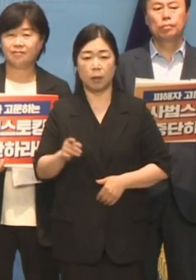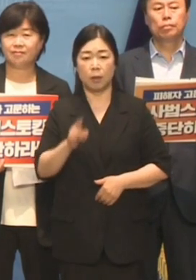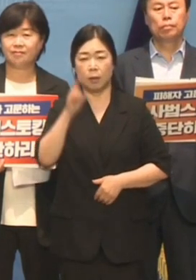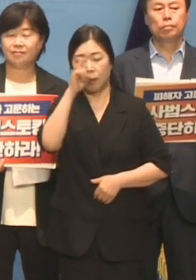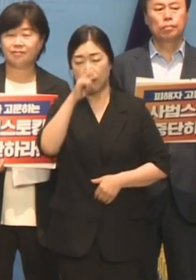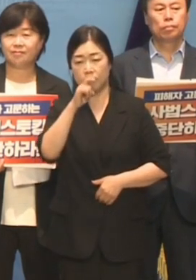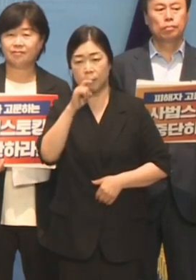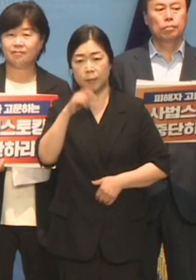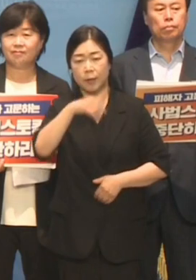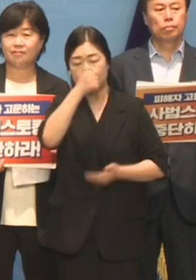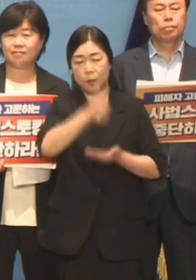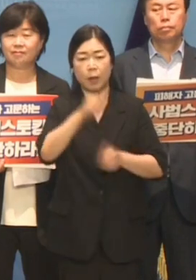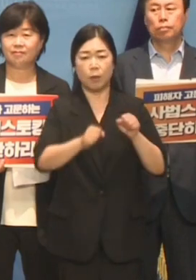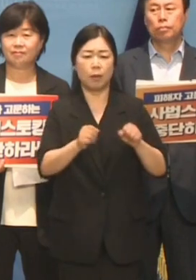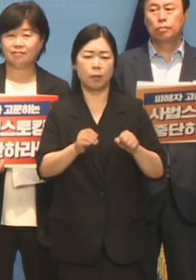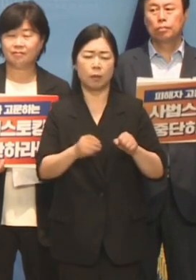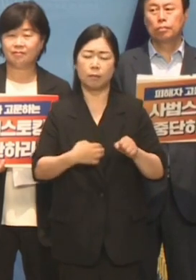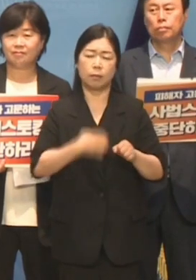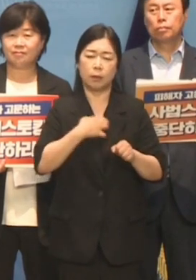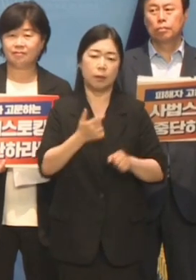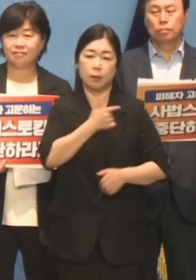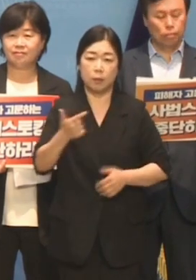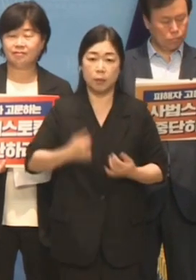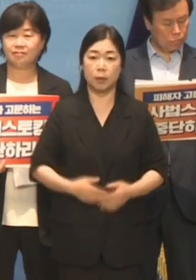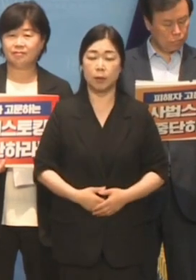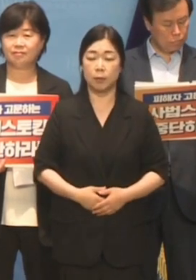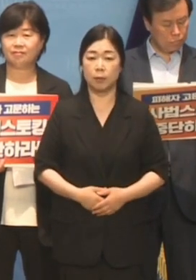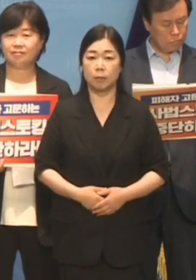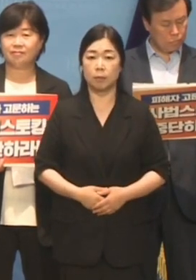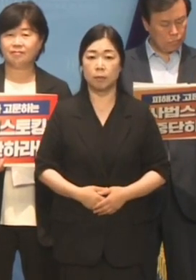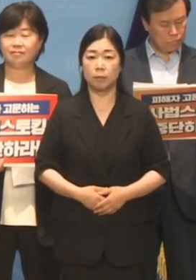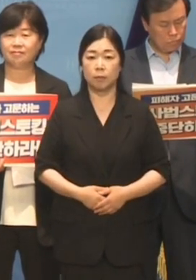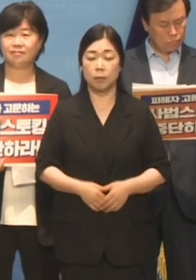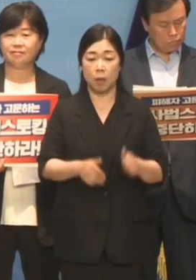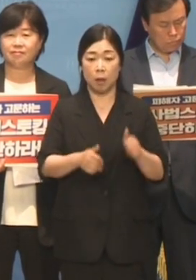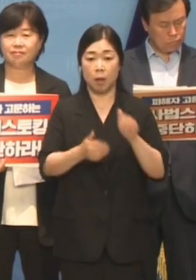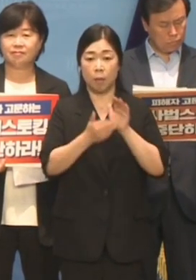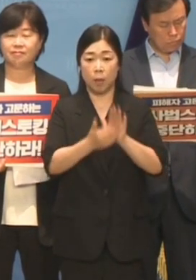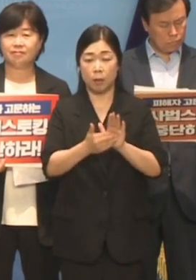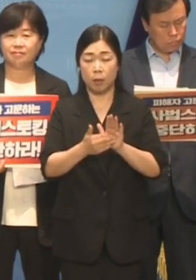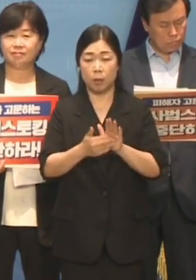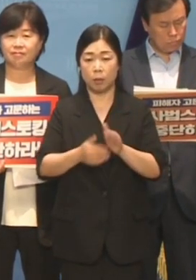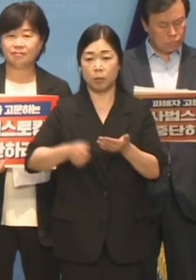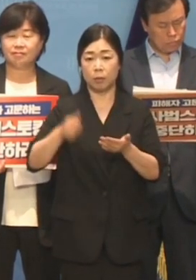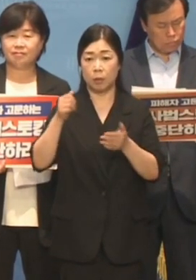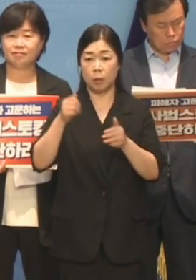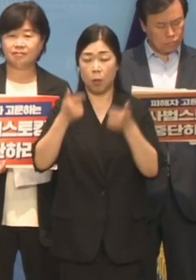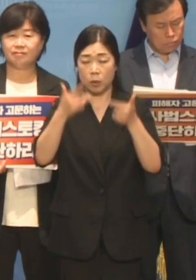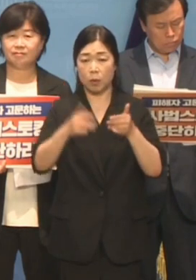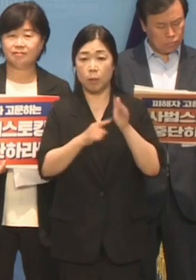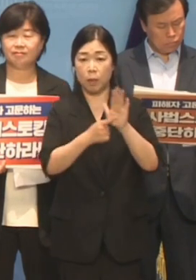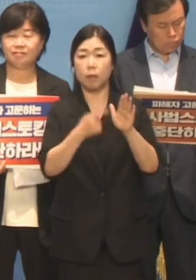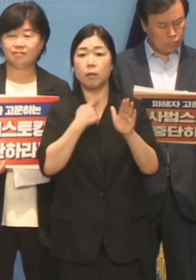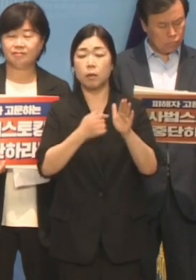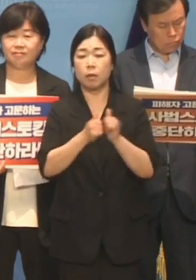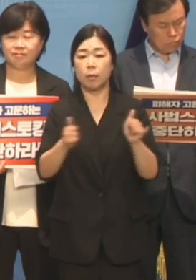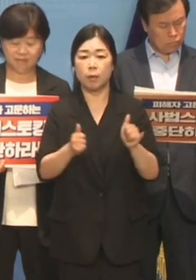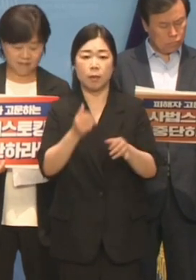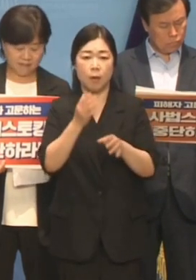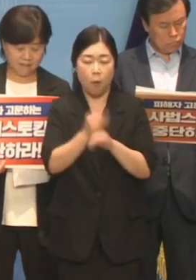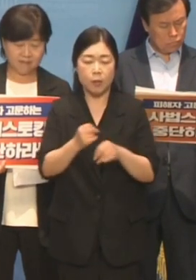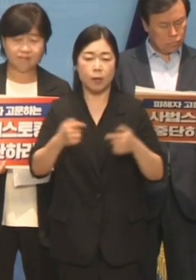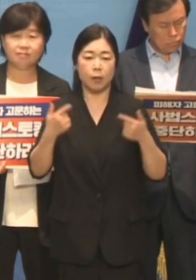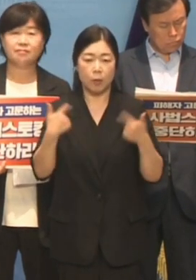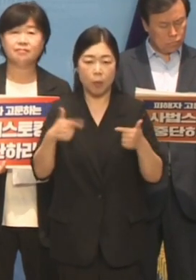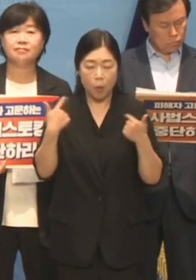참담함을 느낍니다. 이미 내용 증명을 통해 판결금 거부 의사를 명확히 한 피해자에게